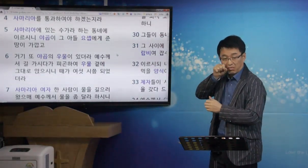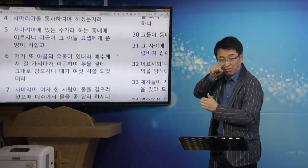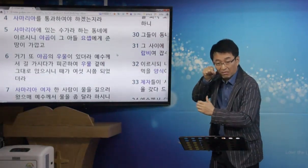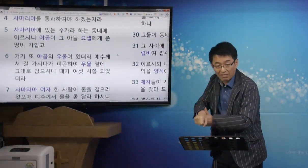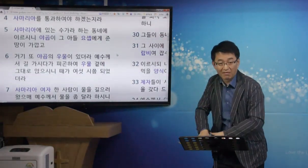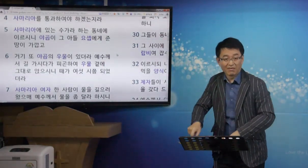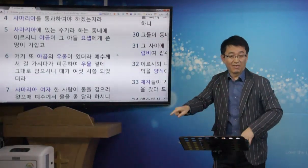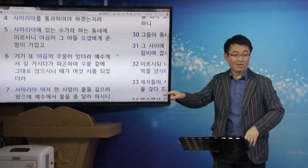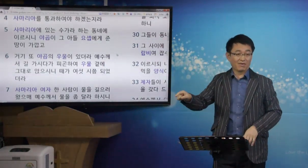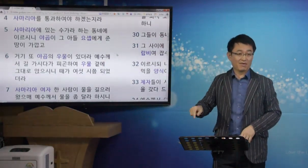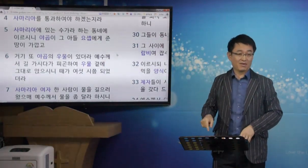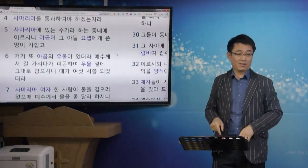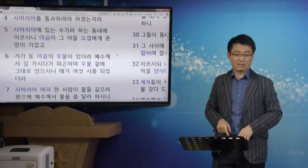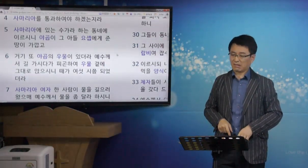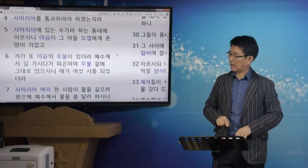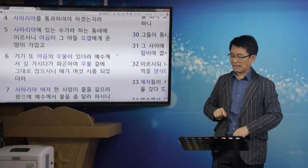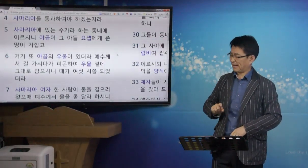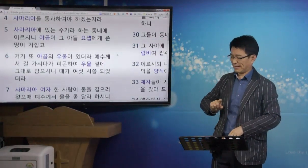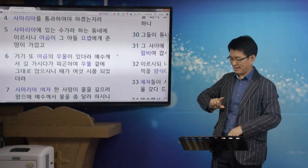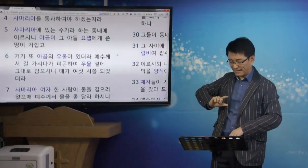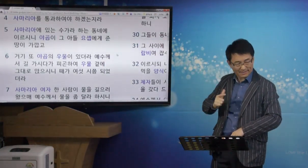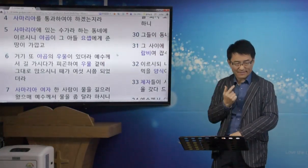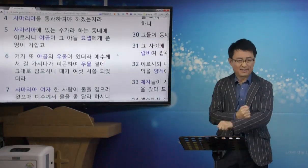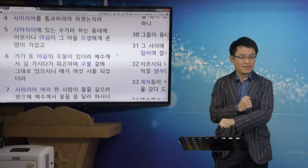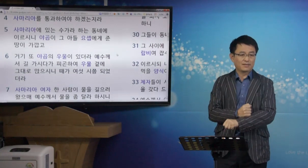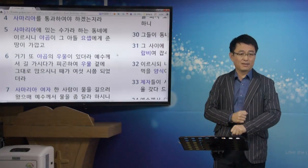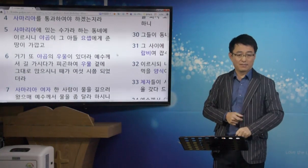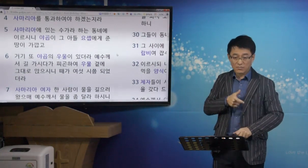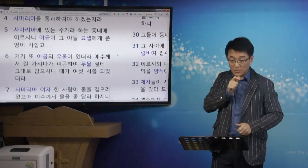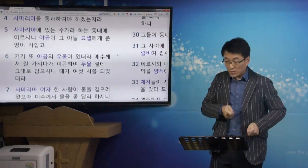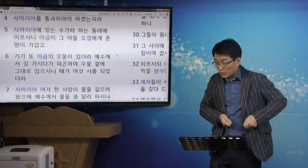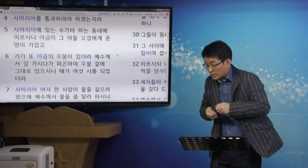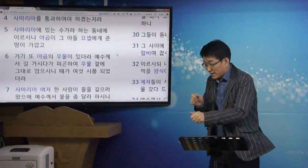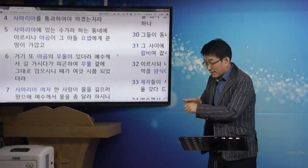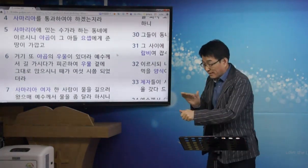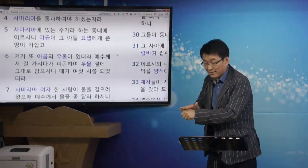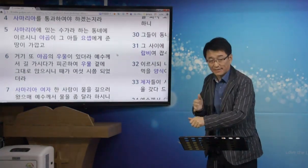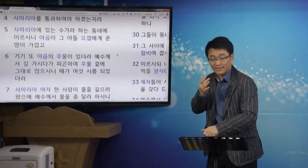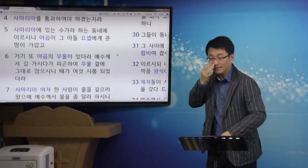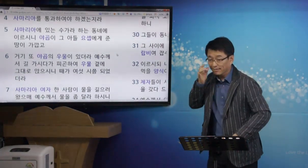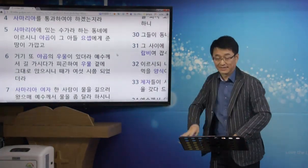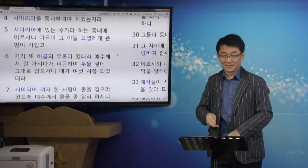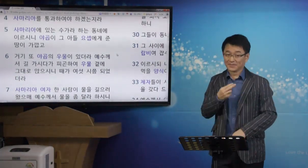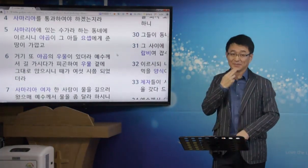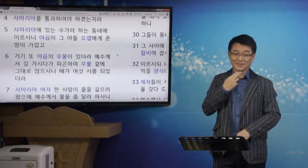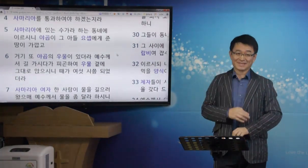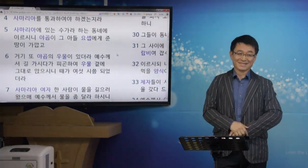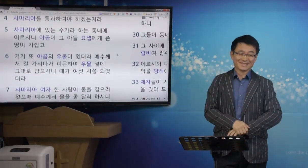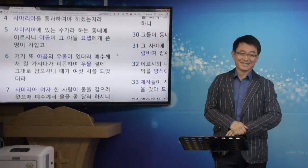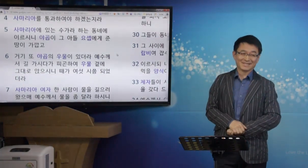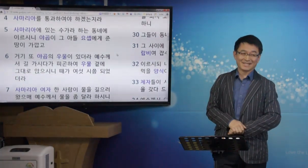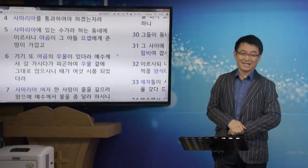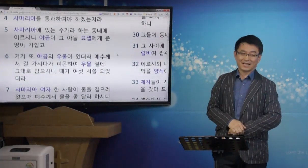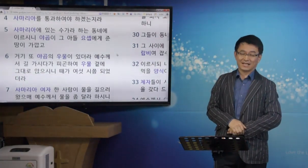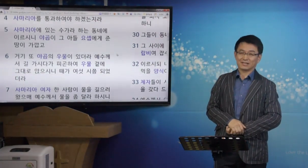그런데 예수님이 유대인으로서 자기에게 물을 달라고 한다는 것이 말도 안 되는 어림도 없는